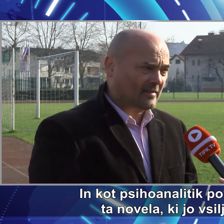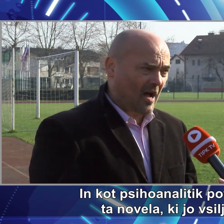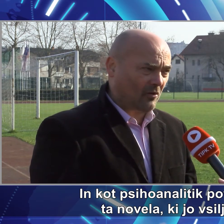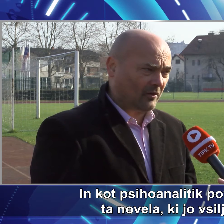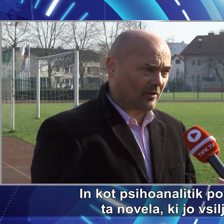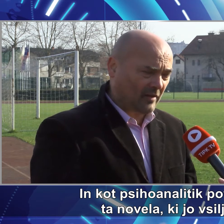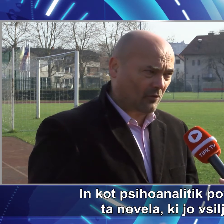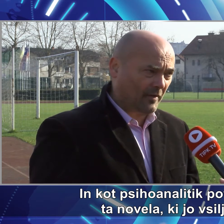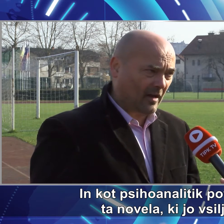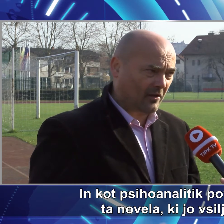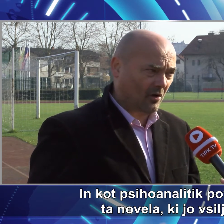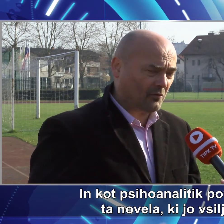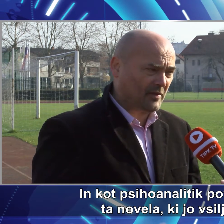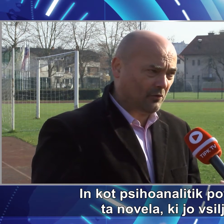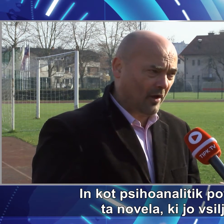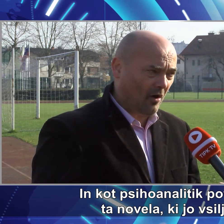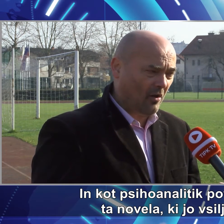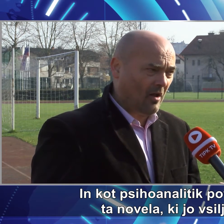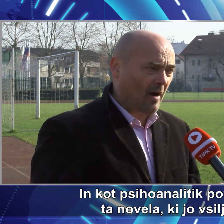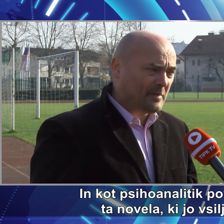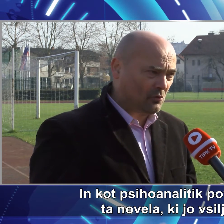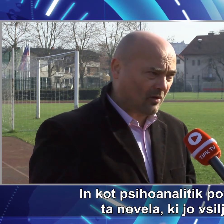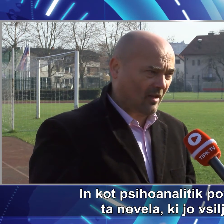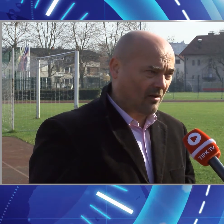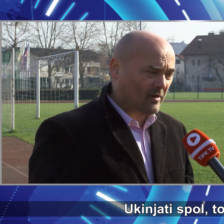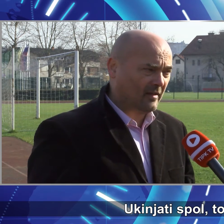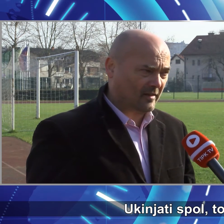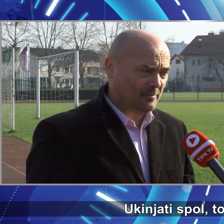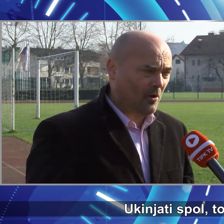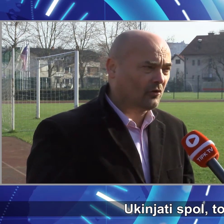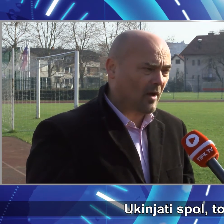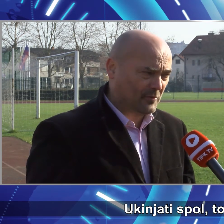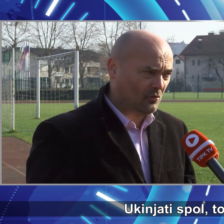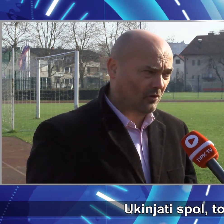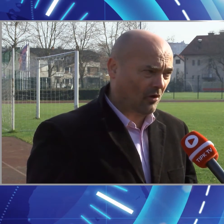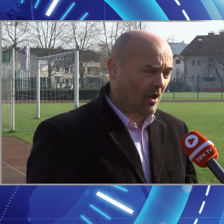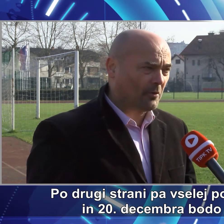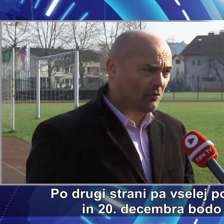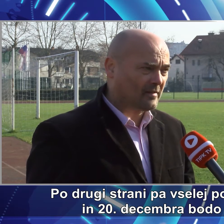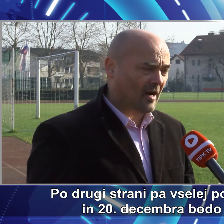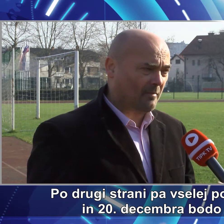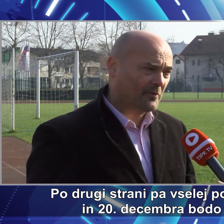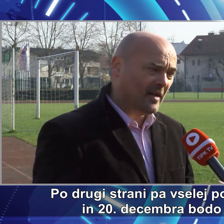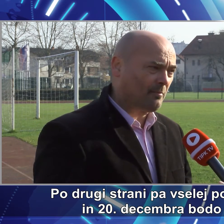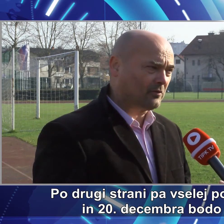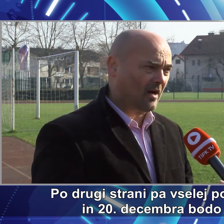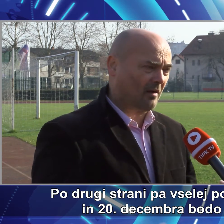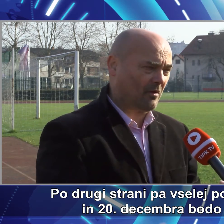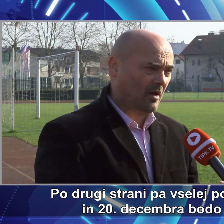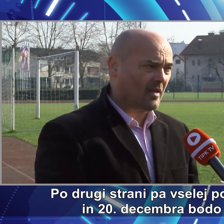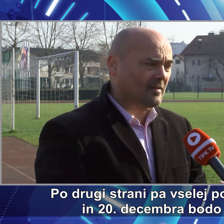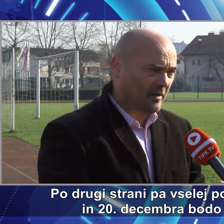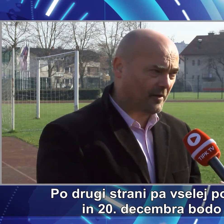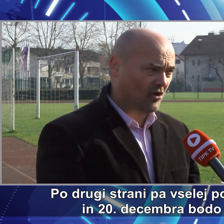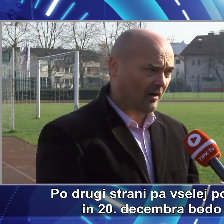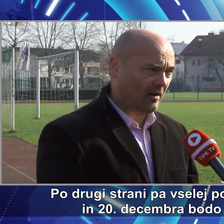ki jo vsiljujejo, absurdna, ukinjati spol, to je absurdno. Po drugi strani pa vse lepo udarjam, jaz sem levičar